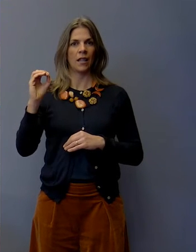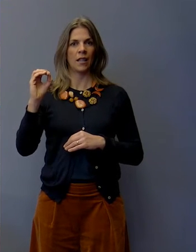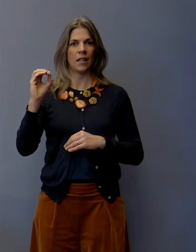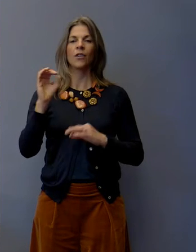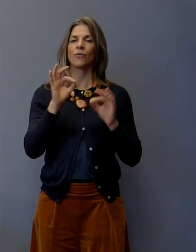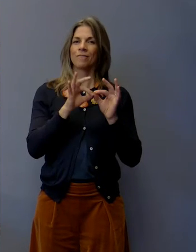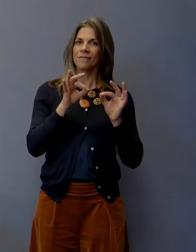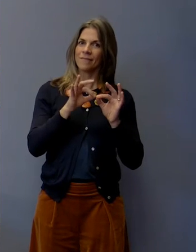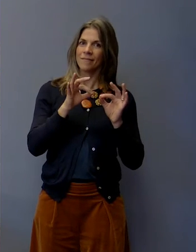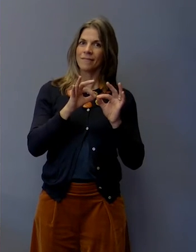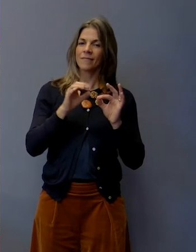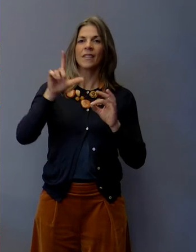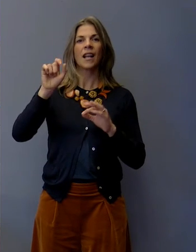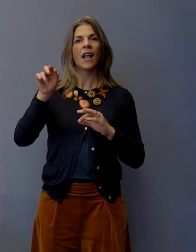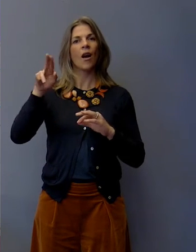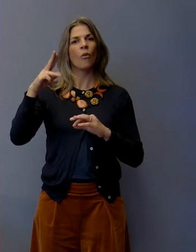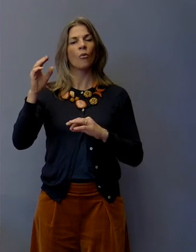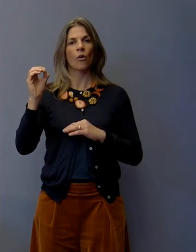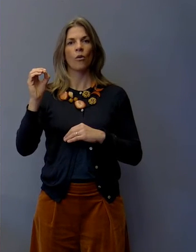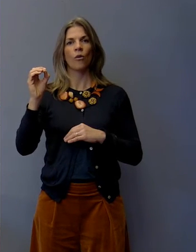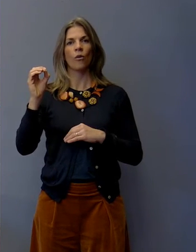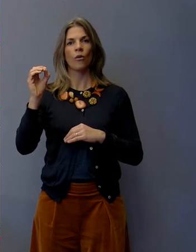favorevole si era lauro